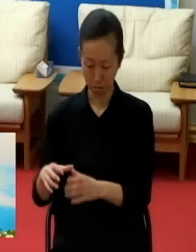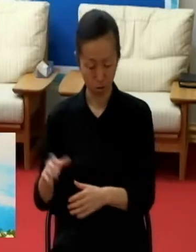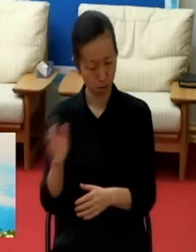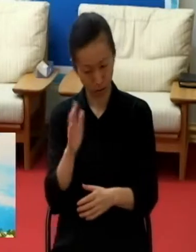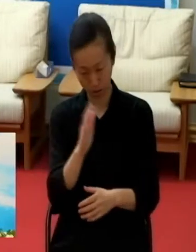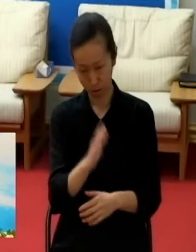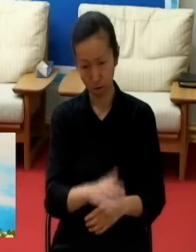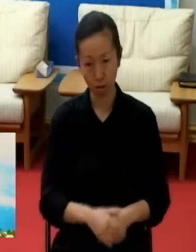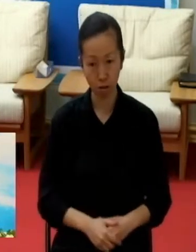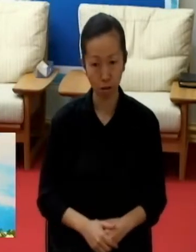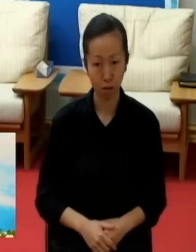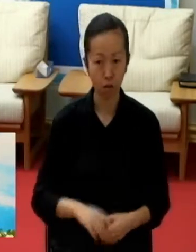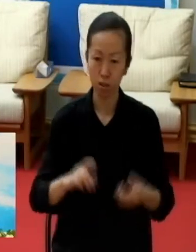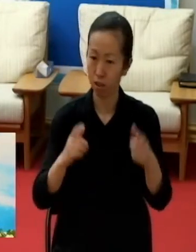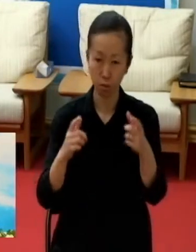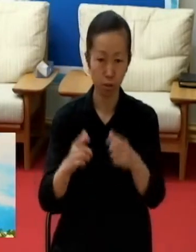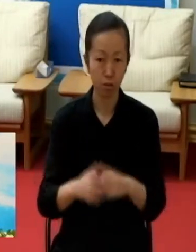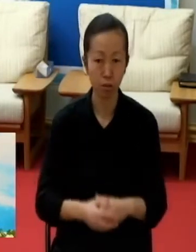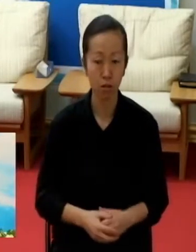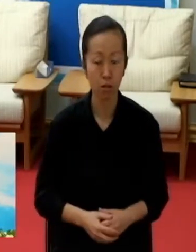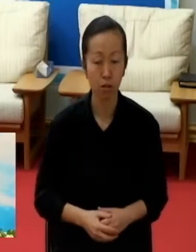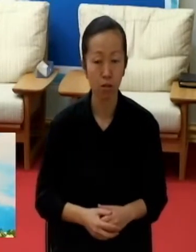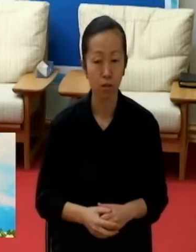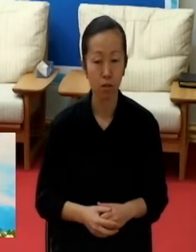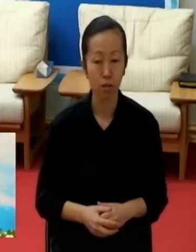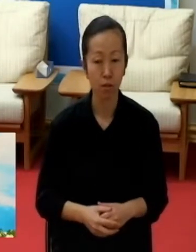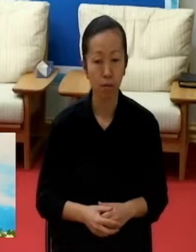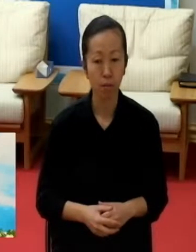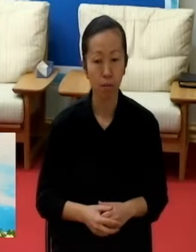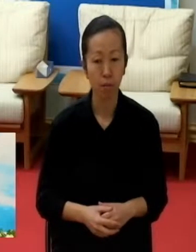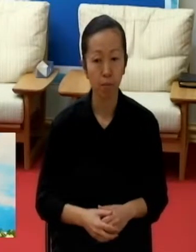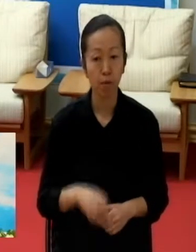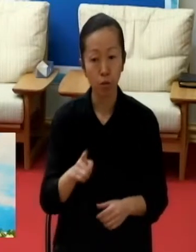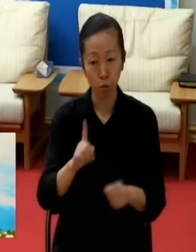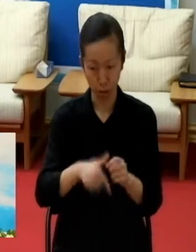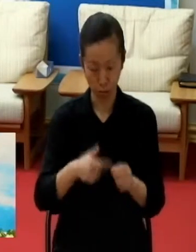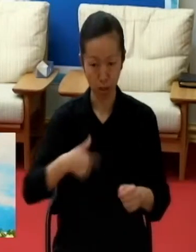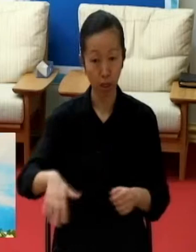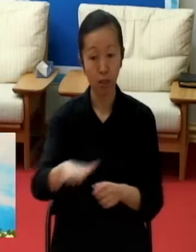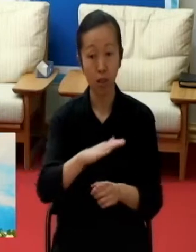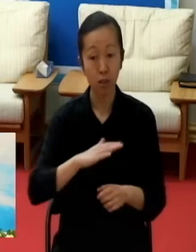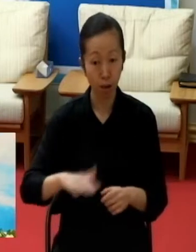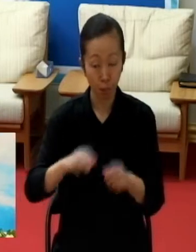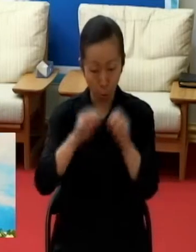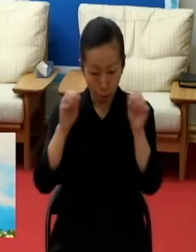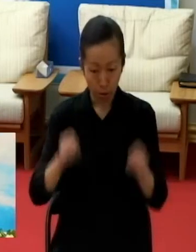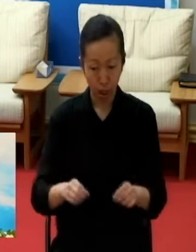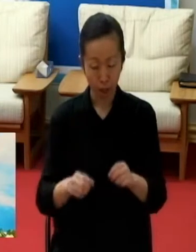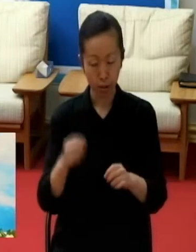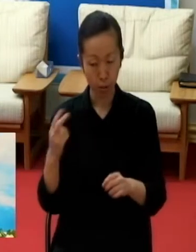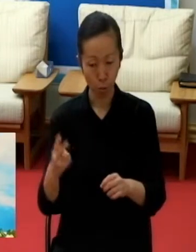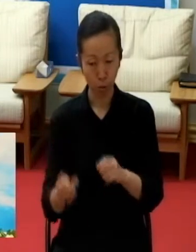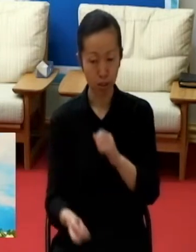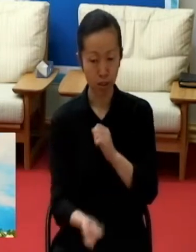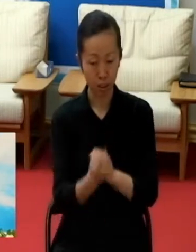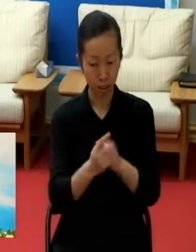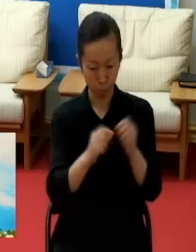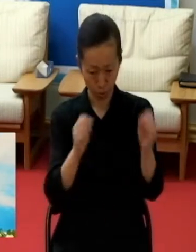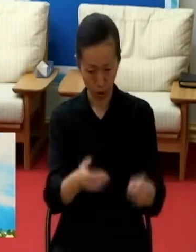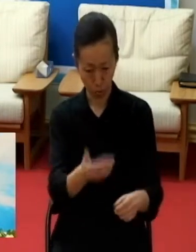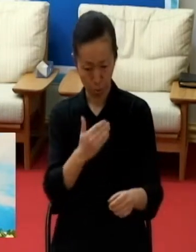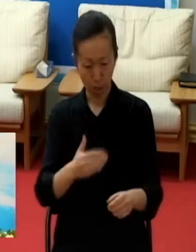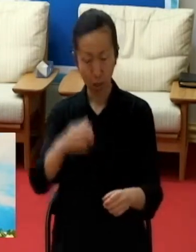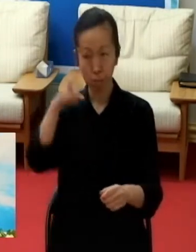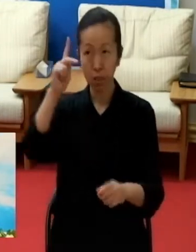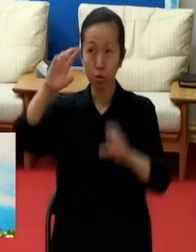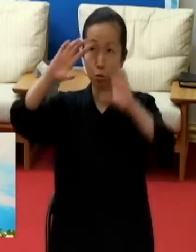앞에서 하나님의 나라의 영적 작품을 남길 수가 있는 것입니다. その時私たちはその問題と知見の前で神の御国の作